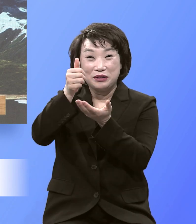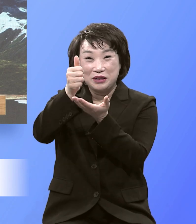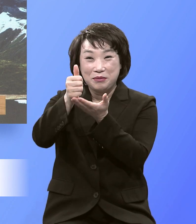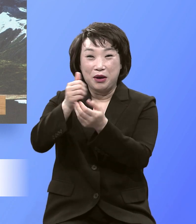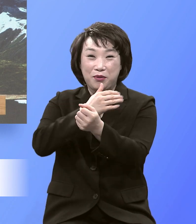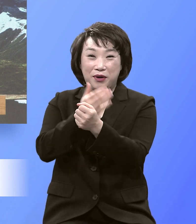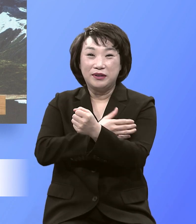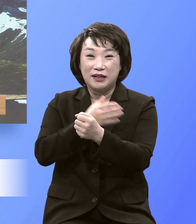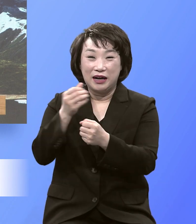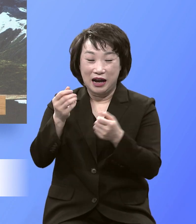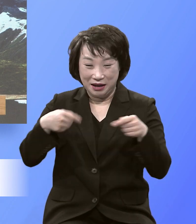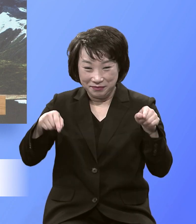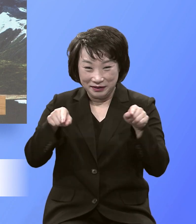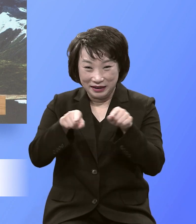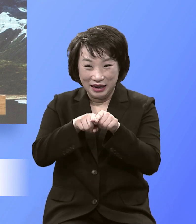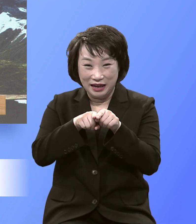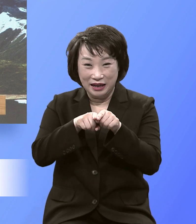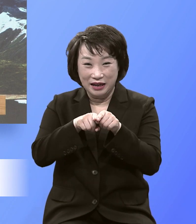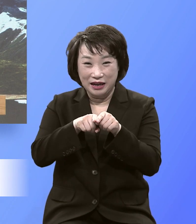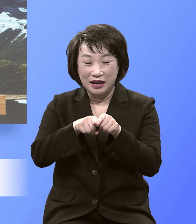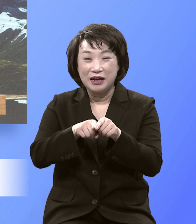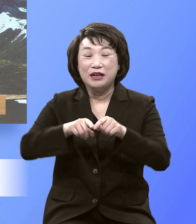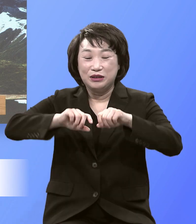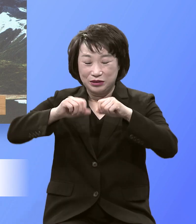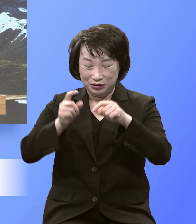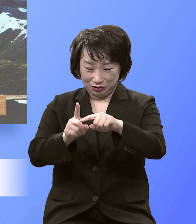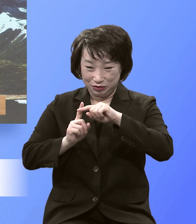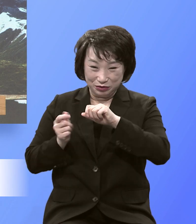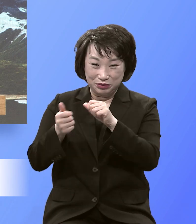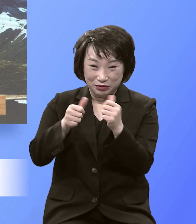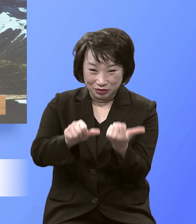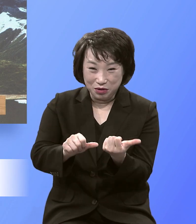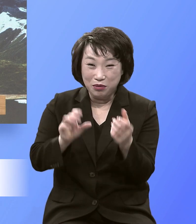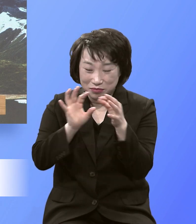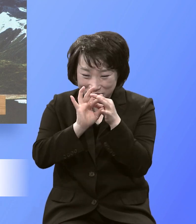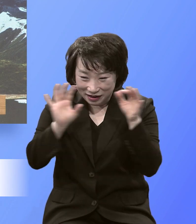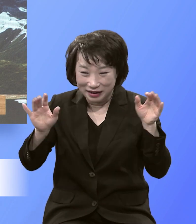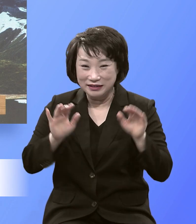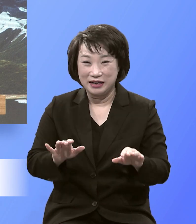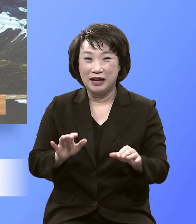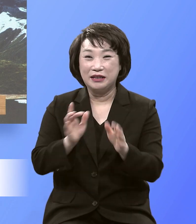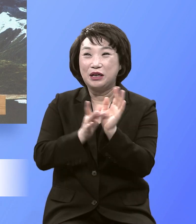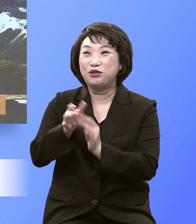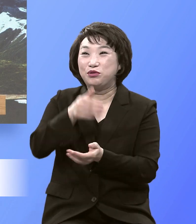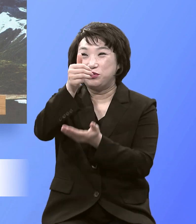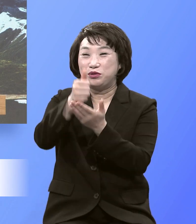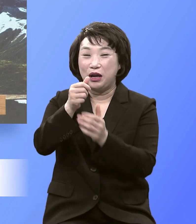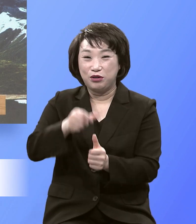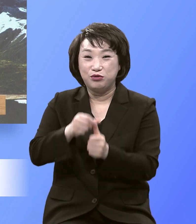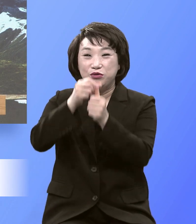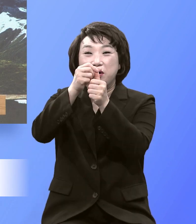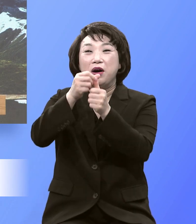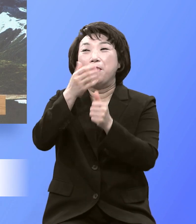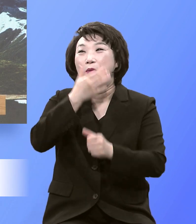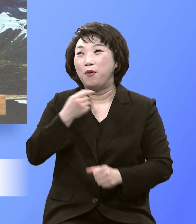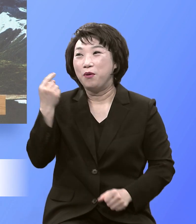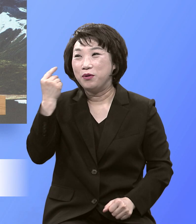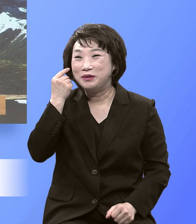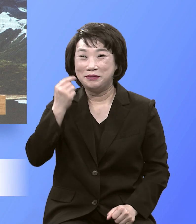성령의 권능과 함께 순교를 불사하고 예수 그리스도의 구원의